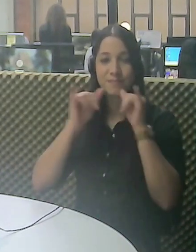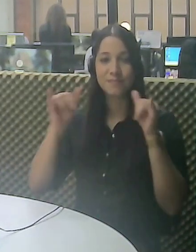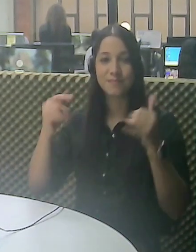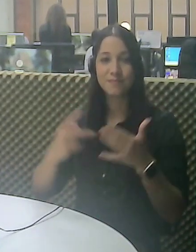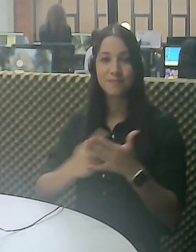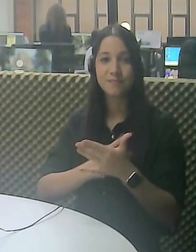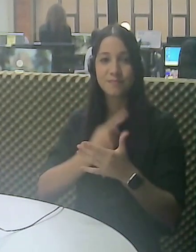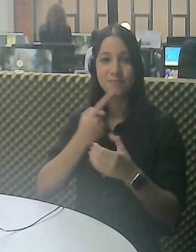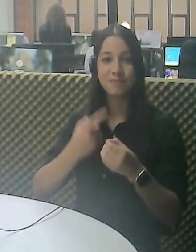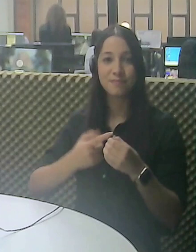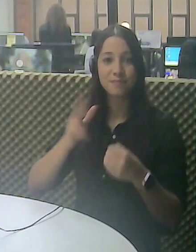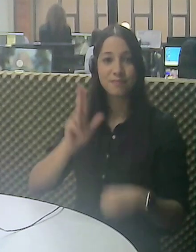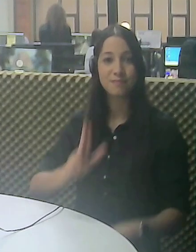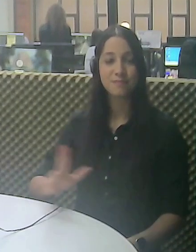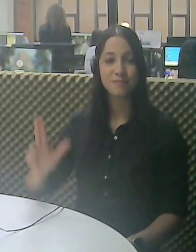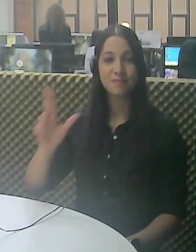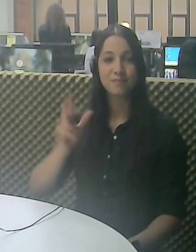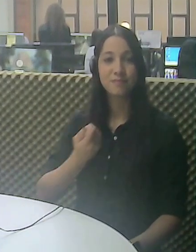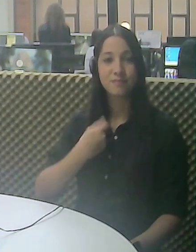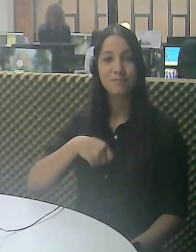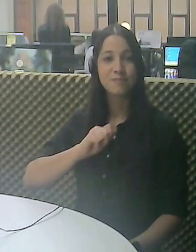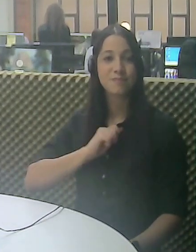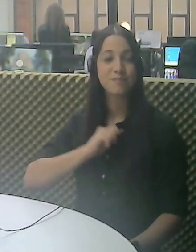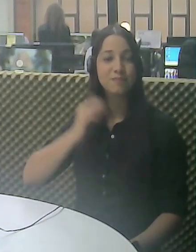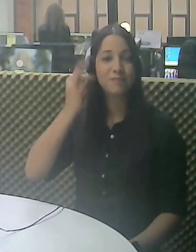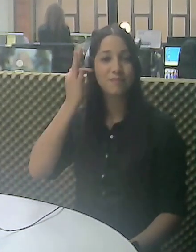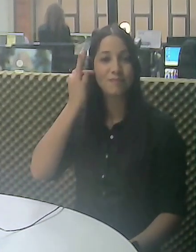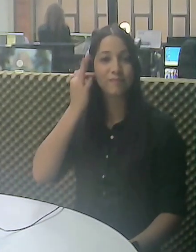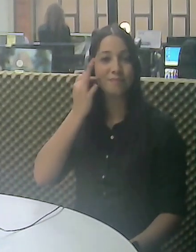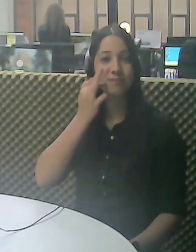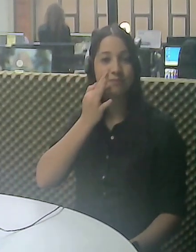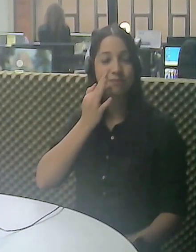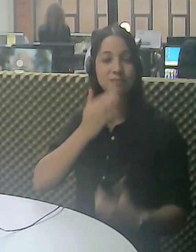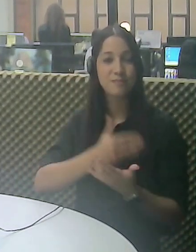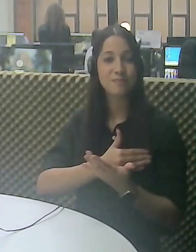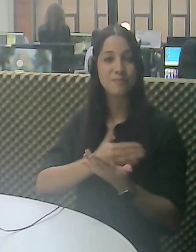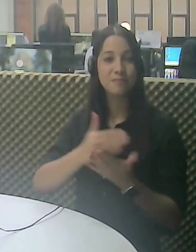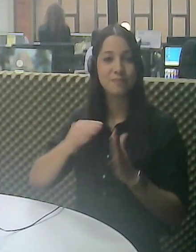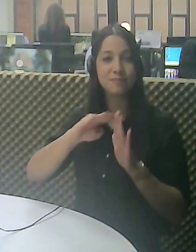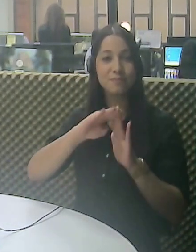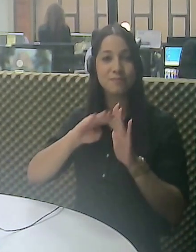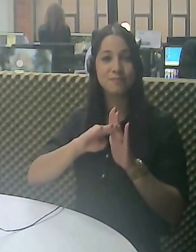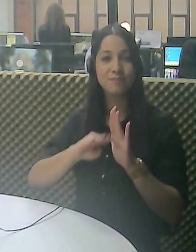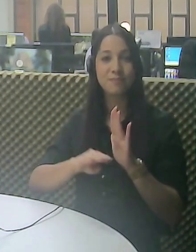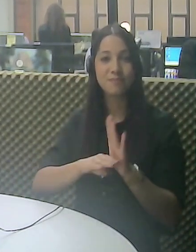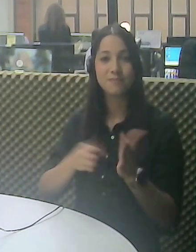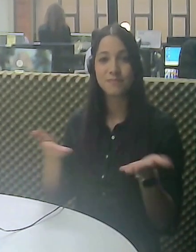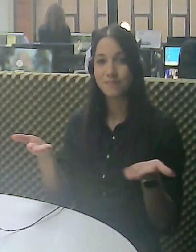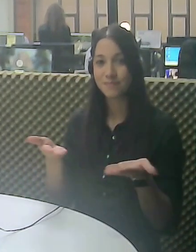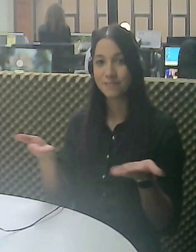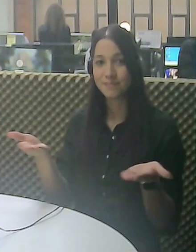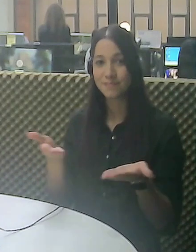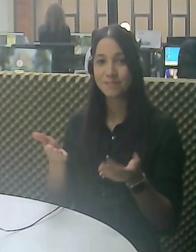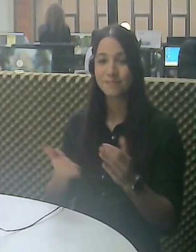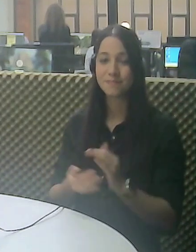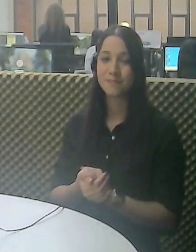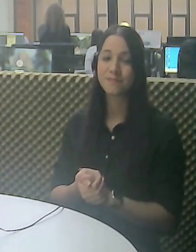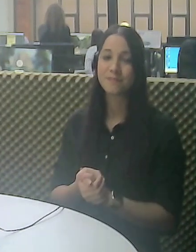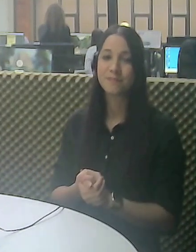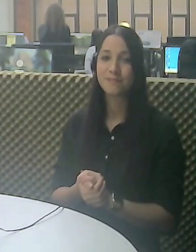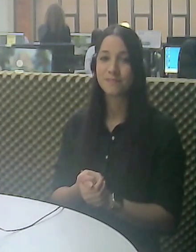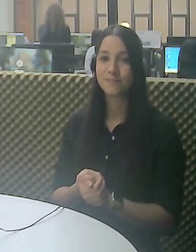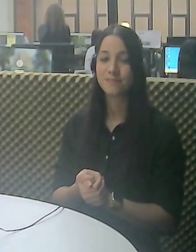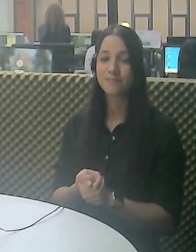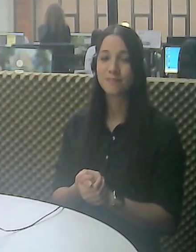que de fato acontece em Uberlândia. Eu sou o Fernando Cássio e começamos com os destaques da edição de hoje.